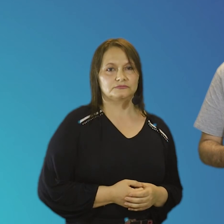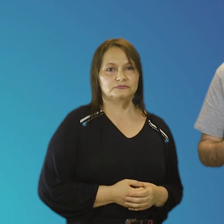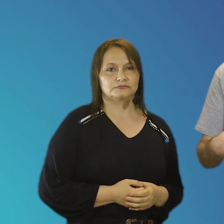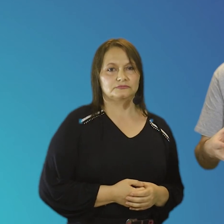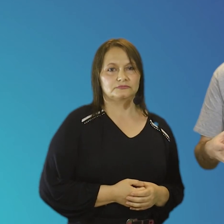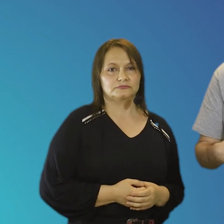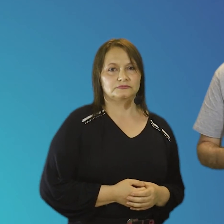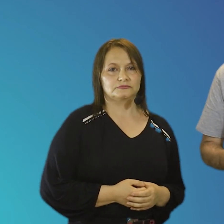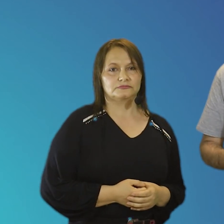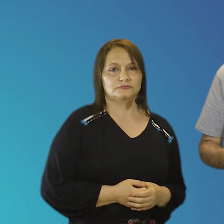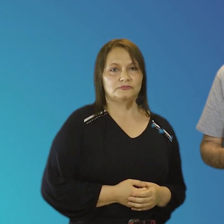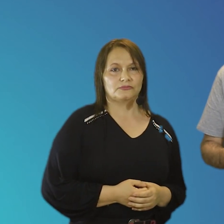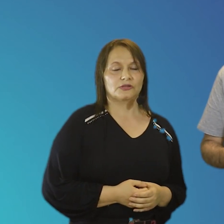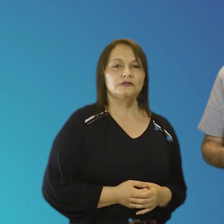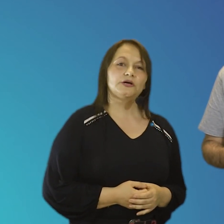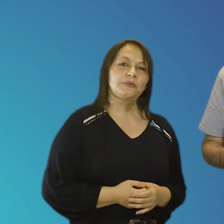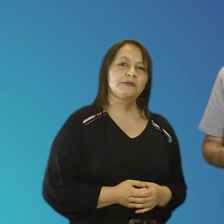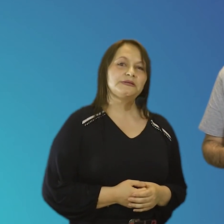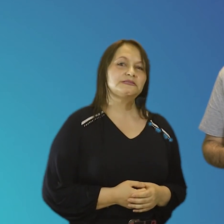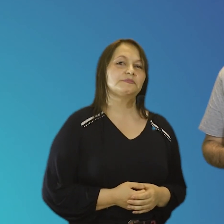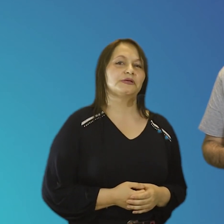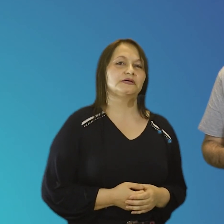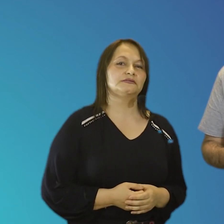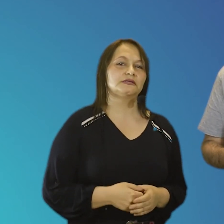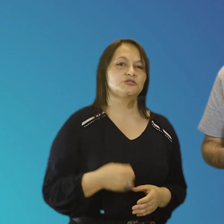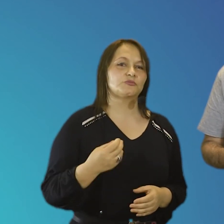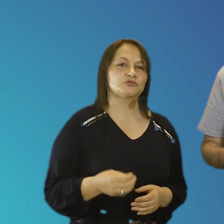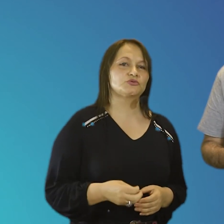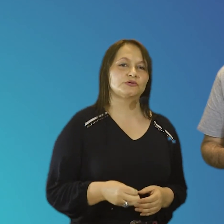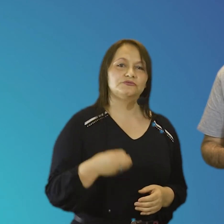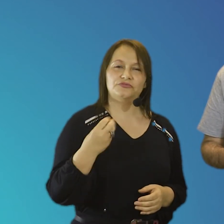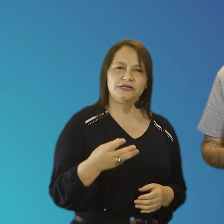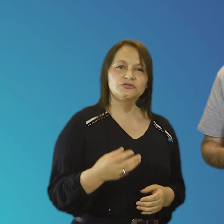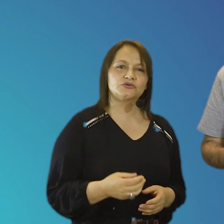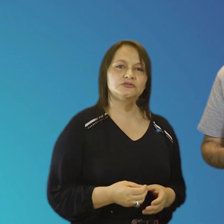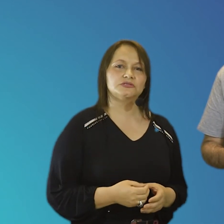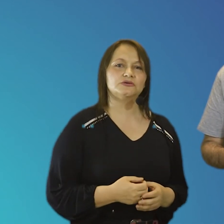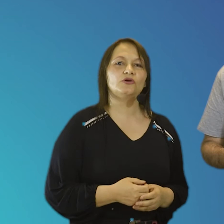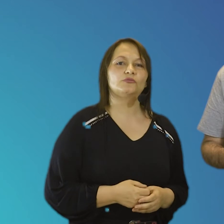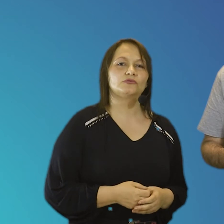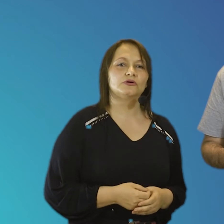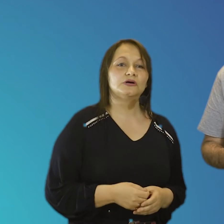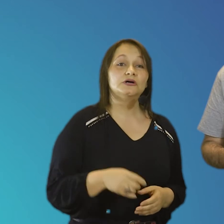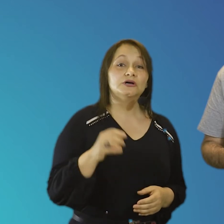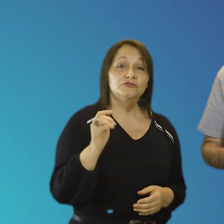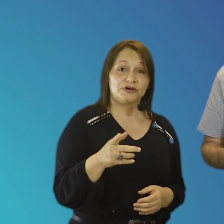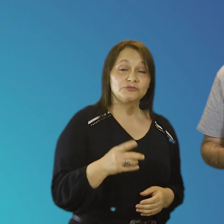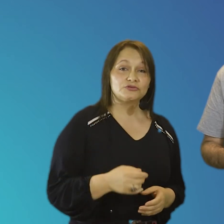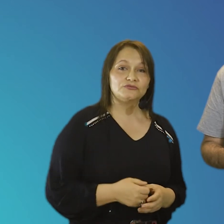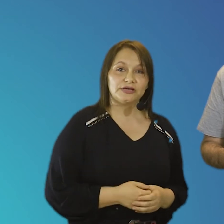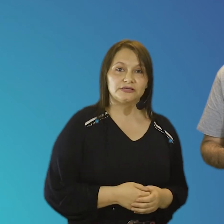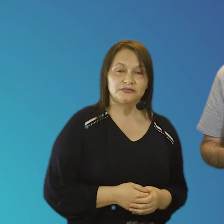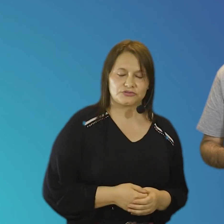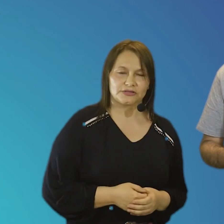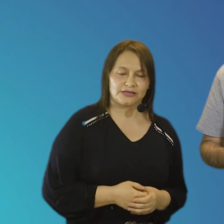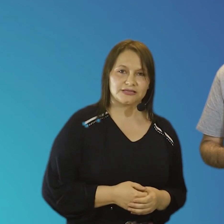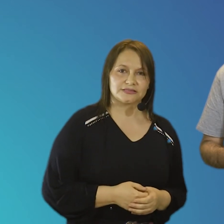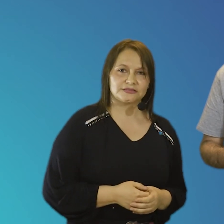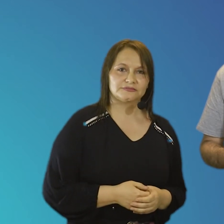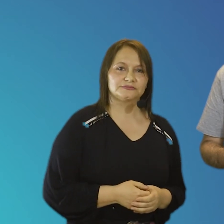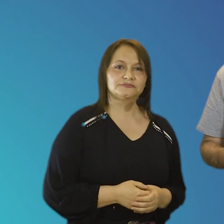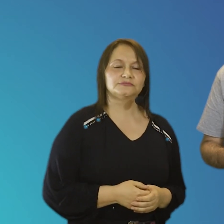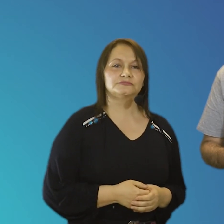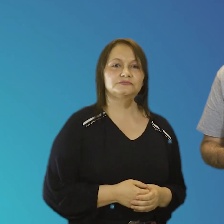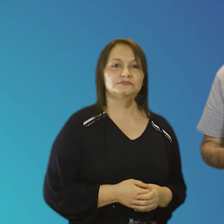filmes ou livros? Deu para perceber que eles possuem várias coisas em comum. Vamos conferir isso em